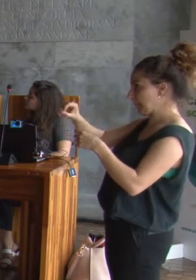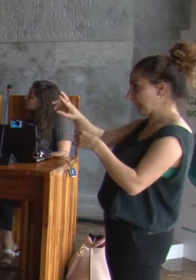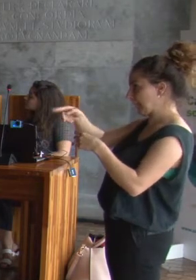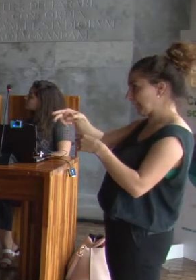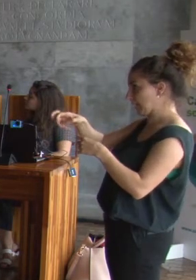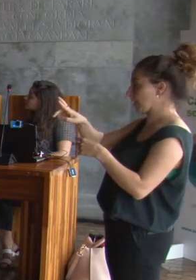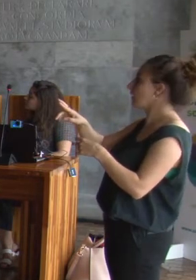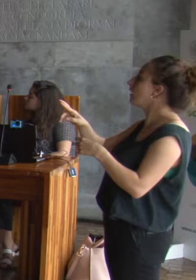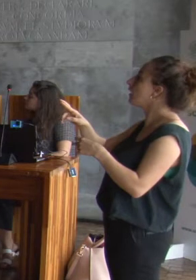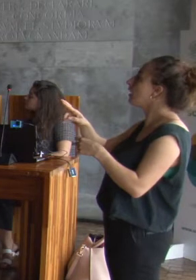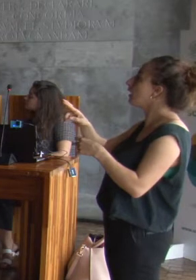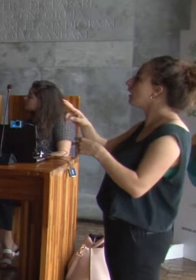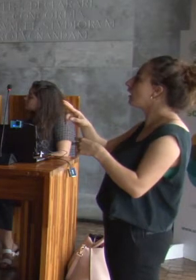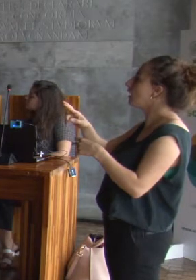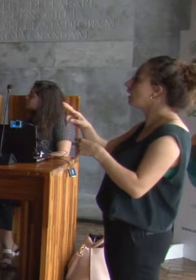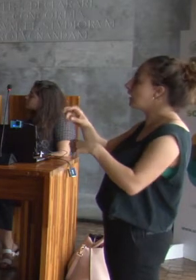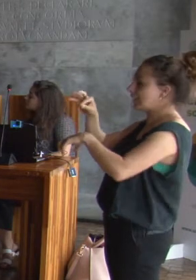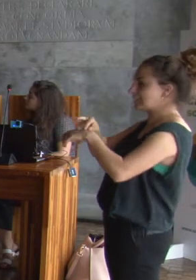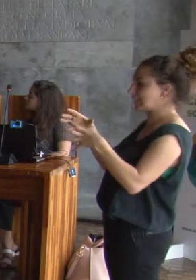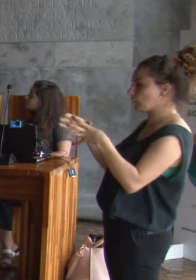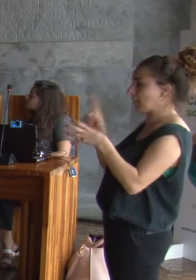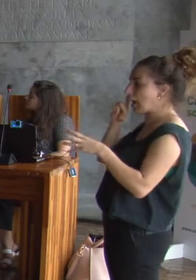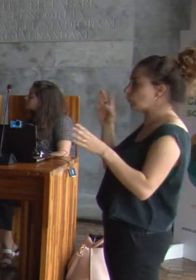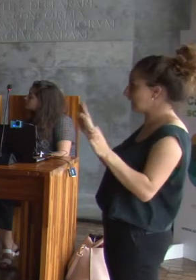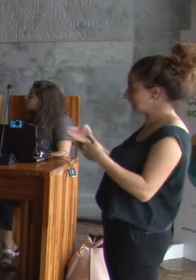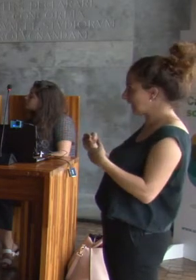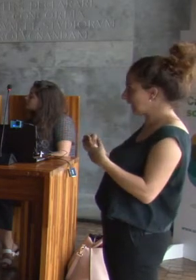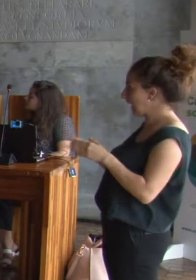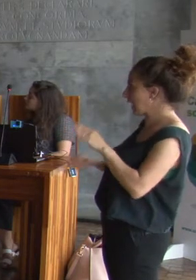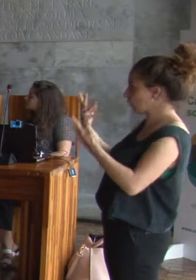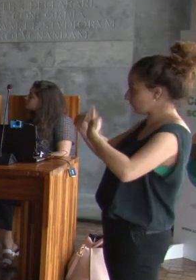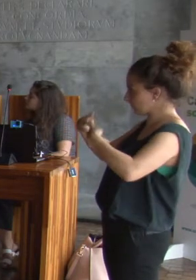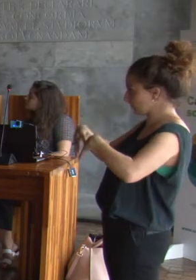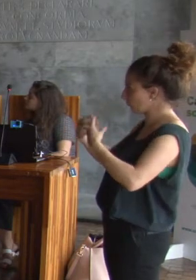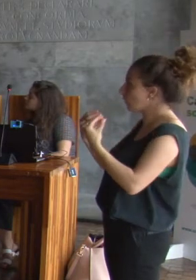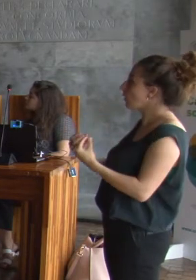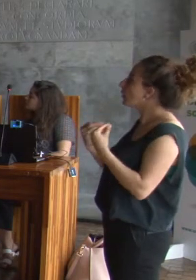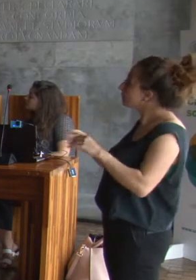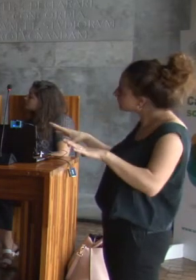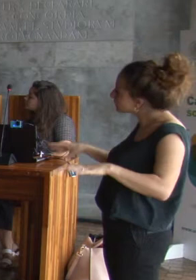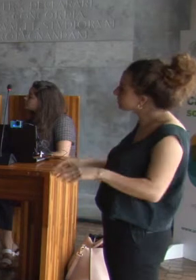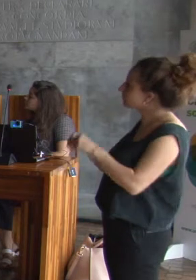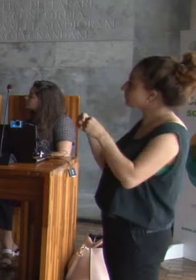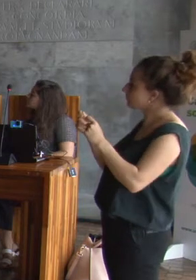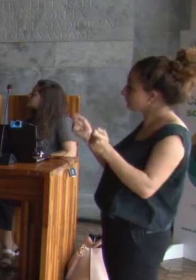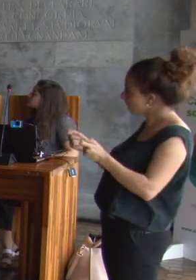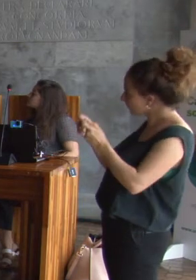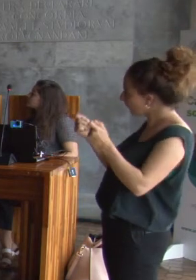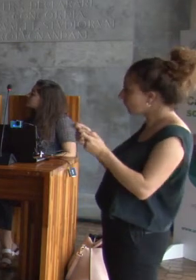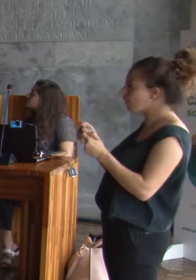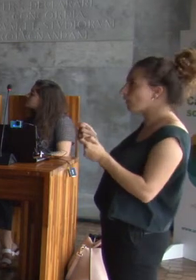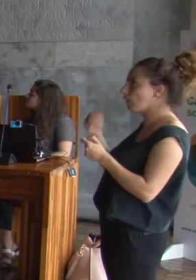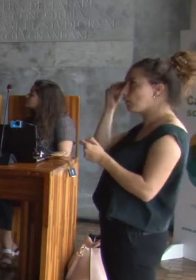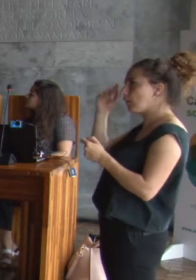sindrome autistica ad alto funzionamento. Al momento di iniziare lo stage a Rai Radio 3, ho pensato che fosse